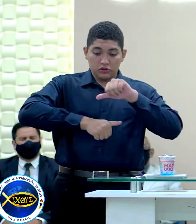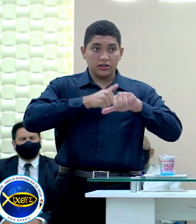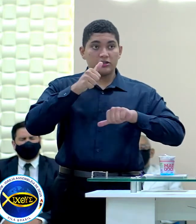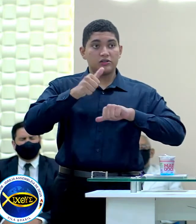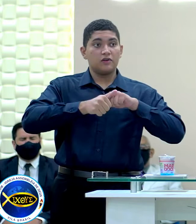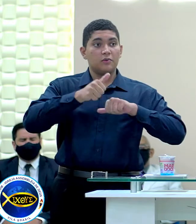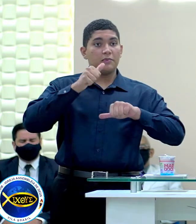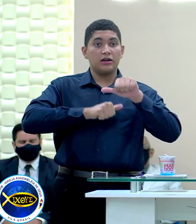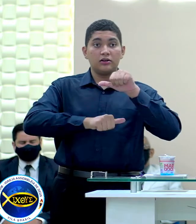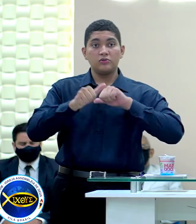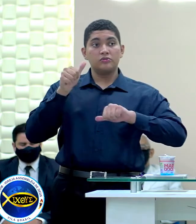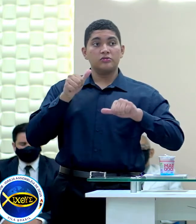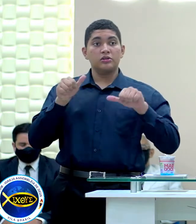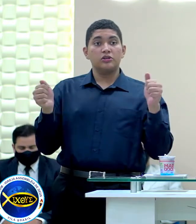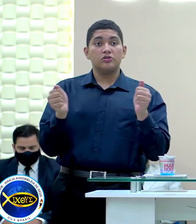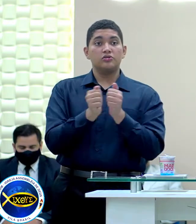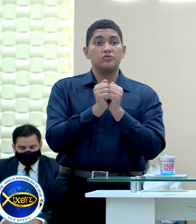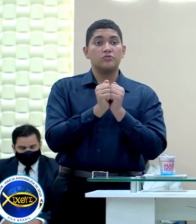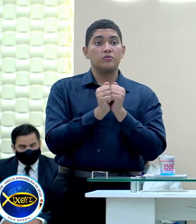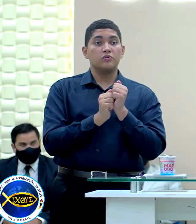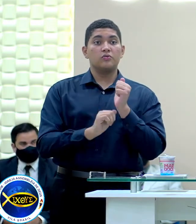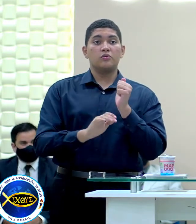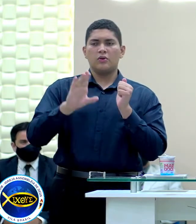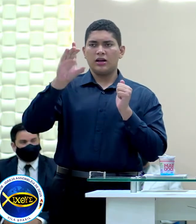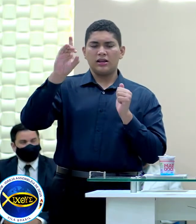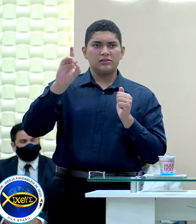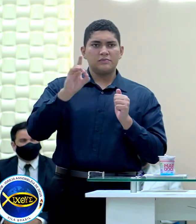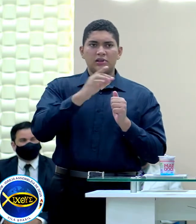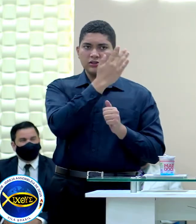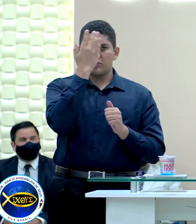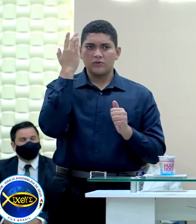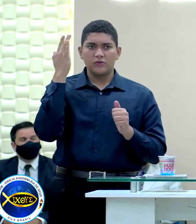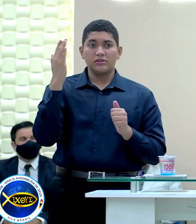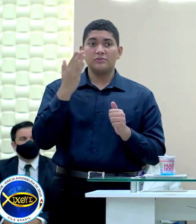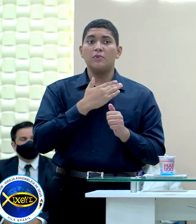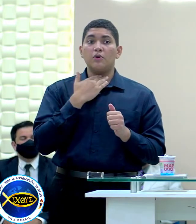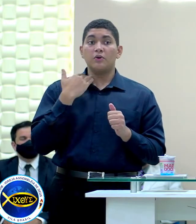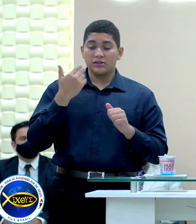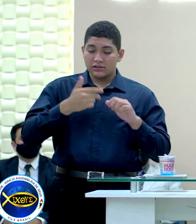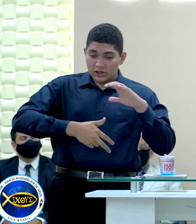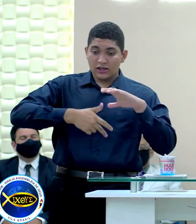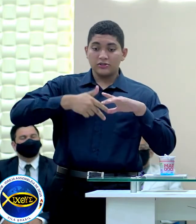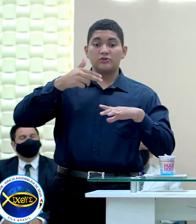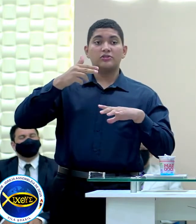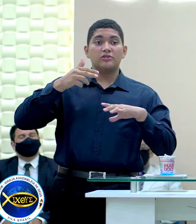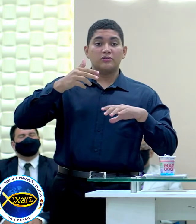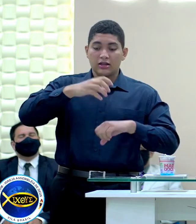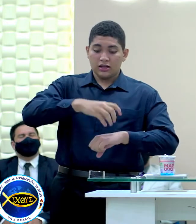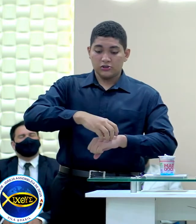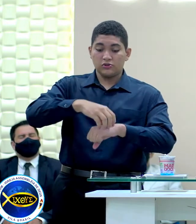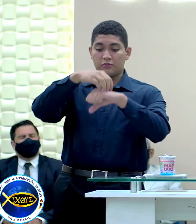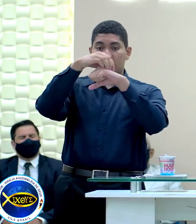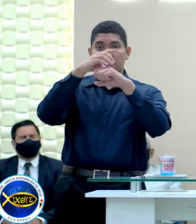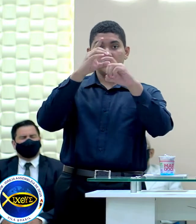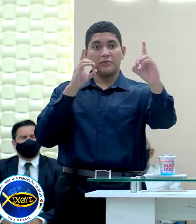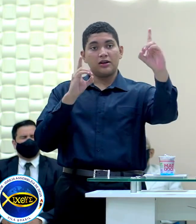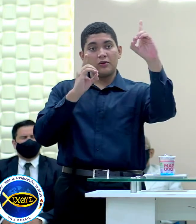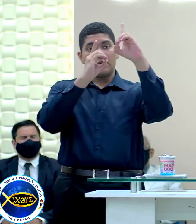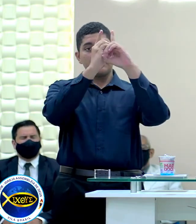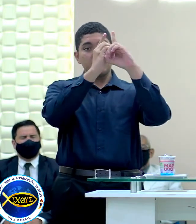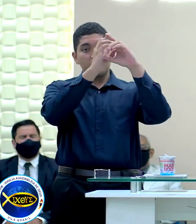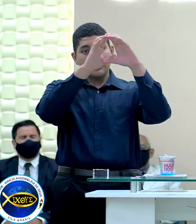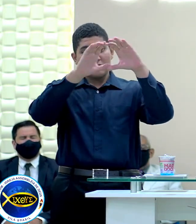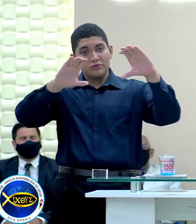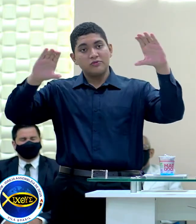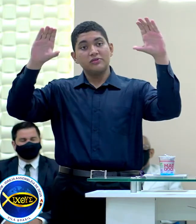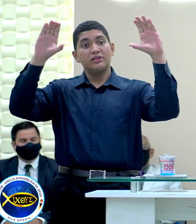transformados, e junto com quem? Com aqueles que foram ressuscitados, subiremos ao encontro do Senhor nos ares.